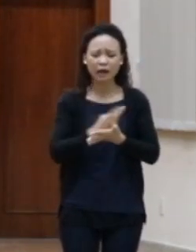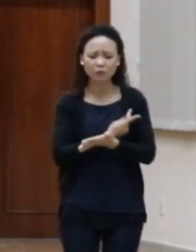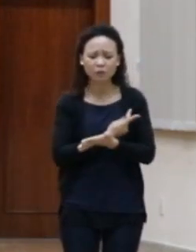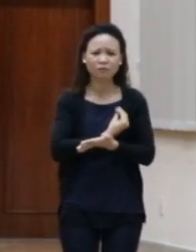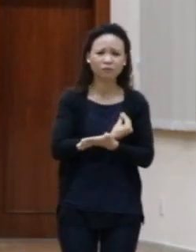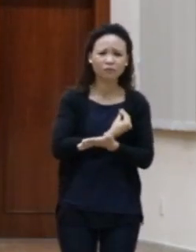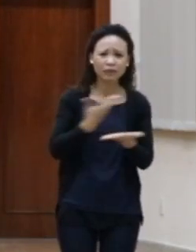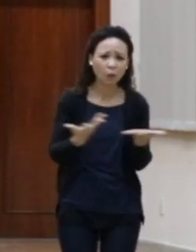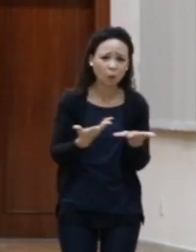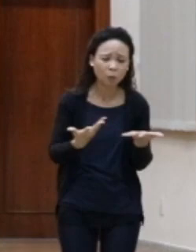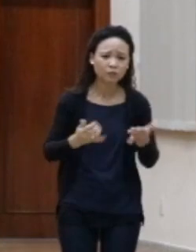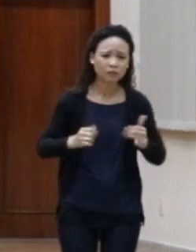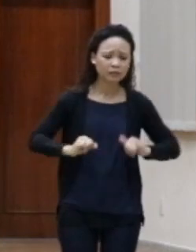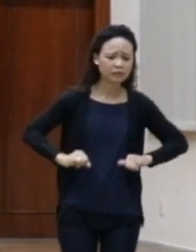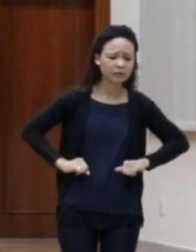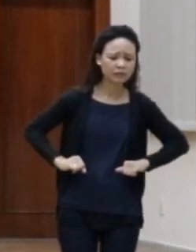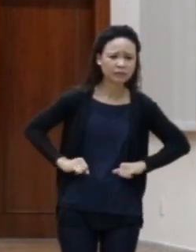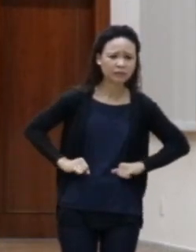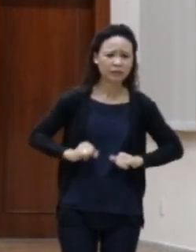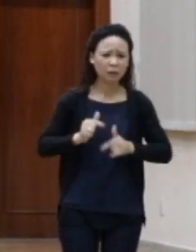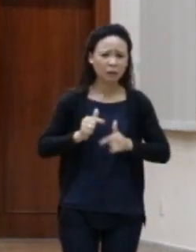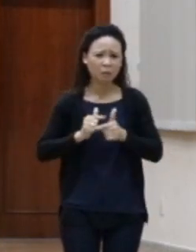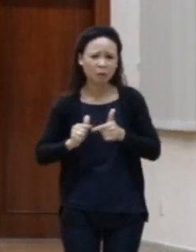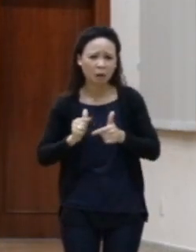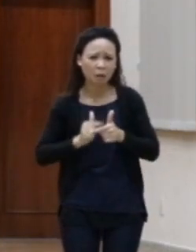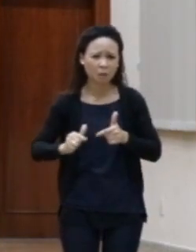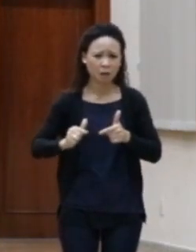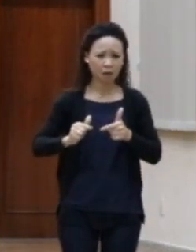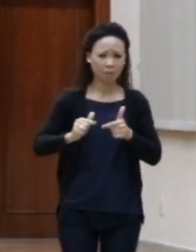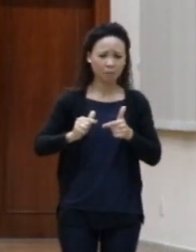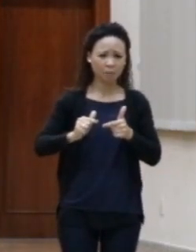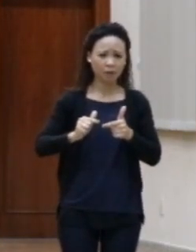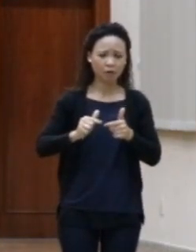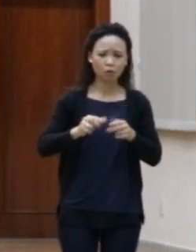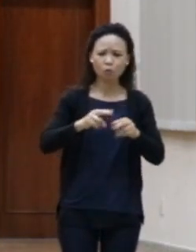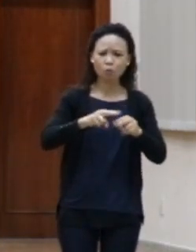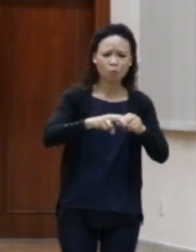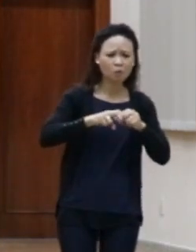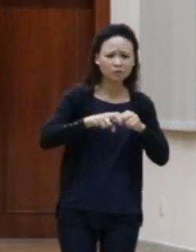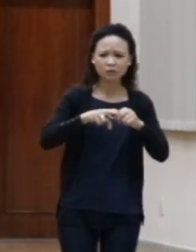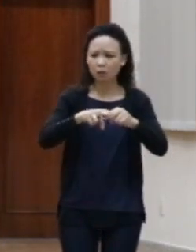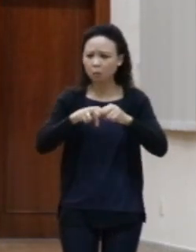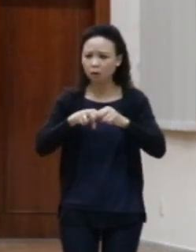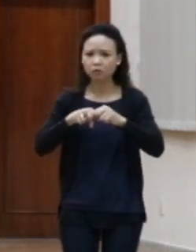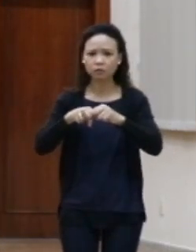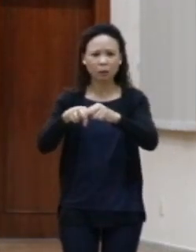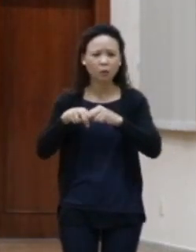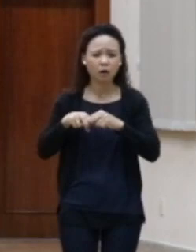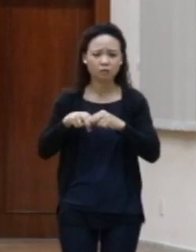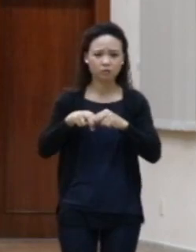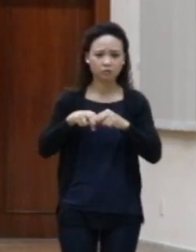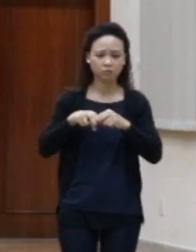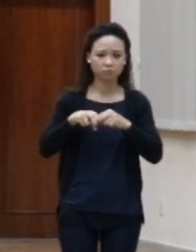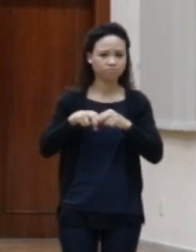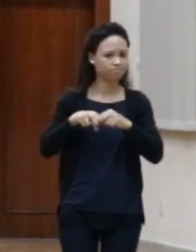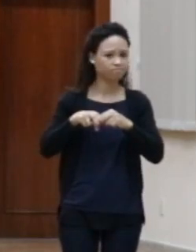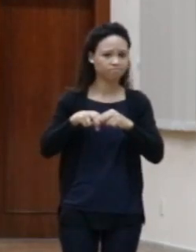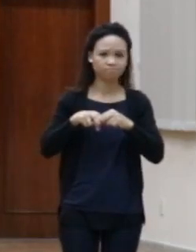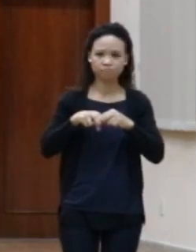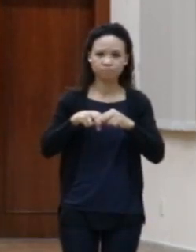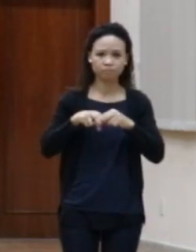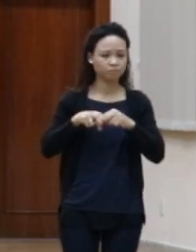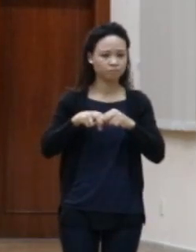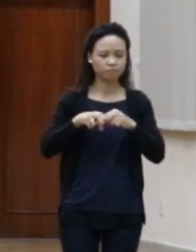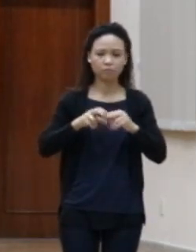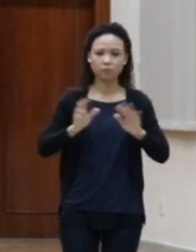o sofrimento, a dor, as causas deste caos na sua vida, não é o